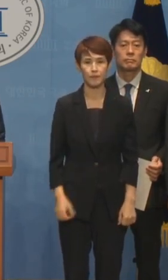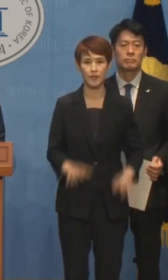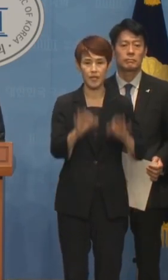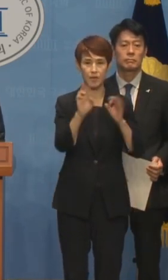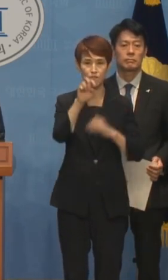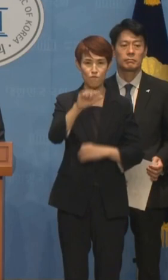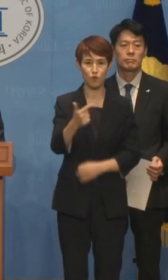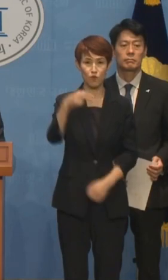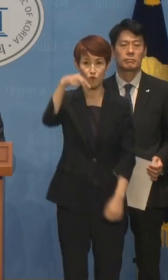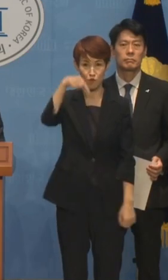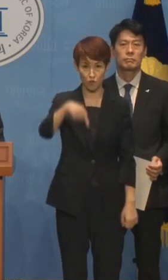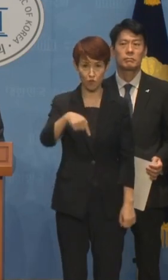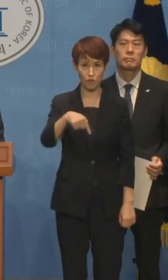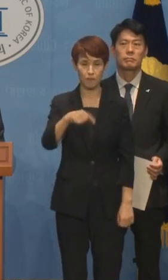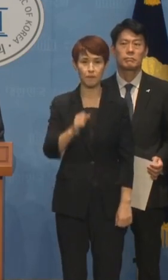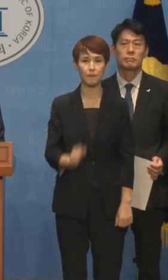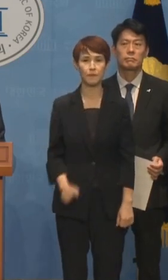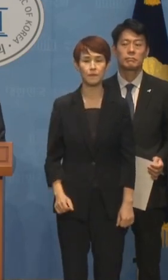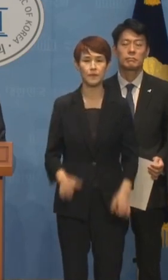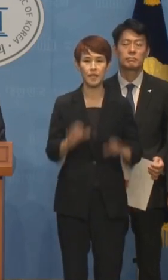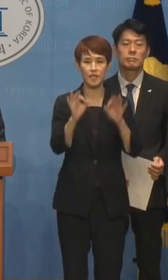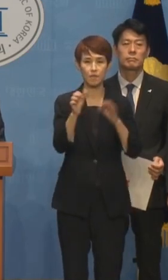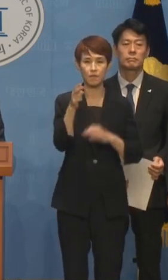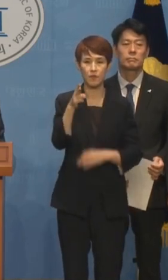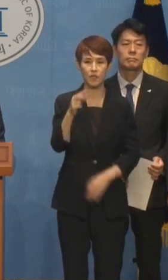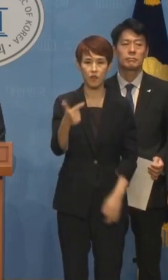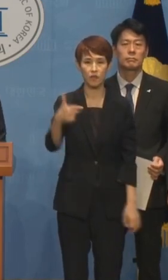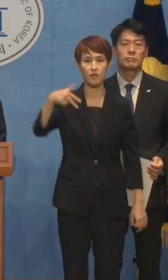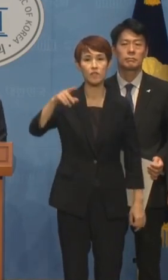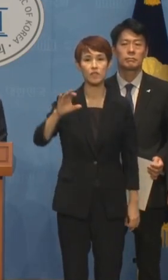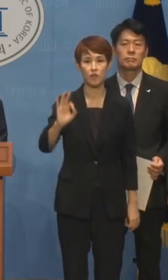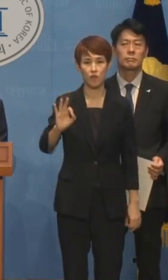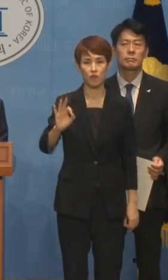김문수 당선자님, 그리고 김현정 당선자님,